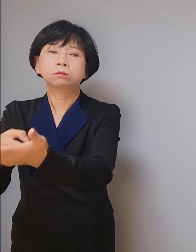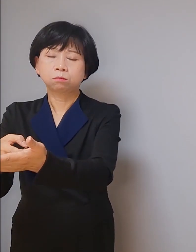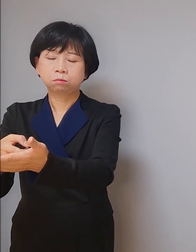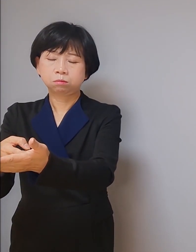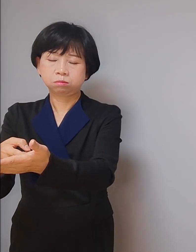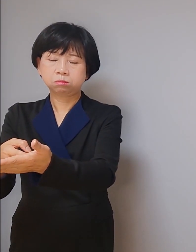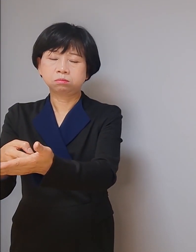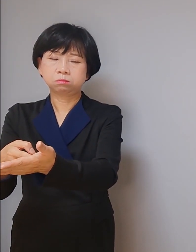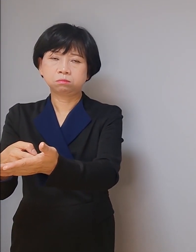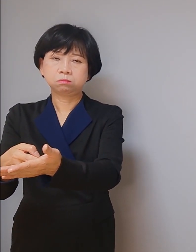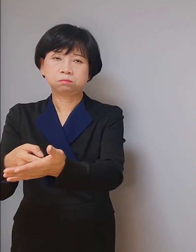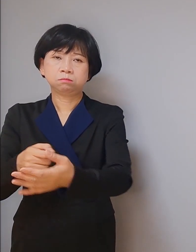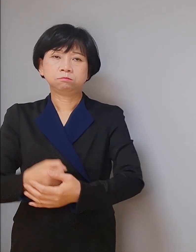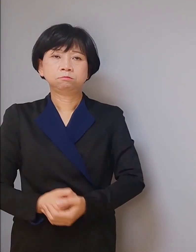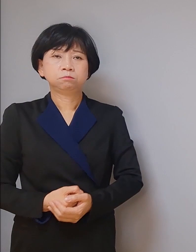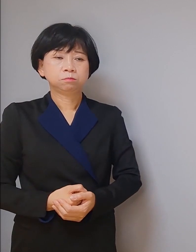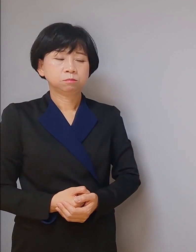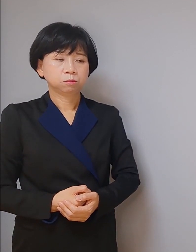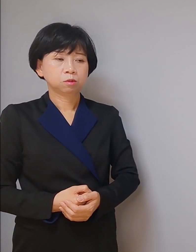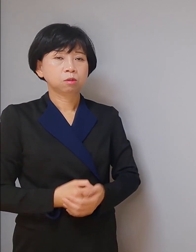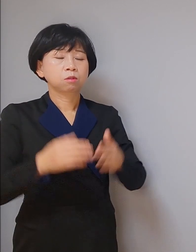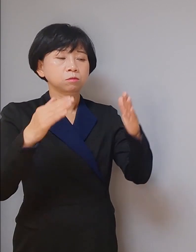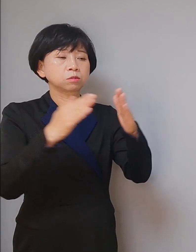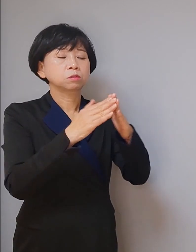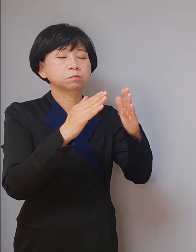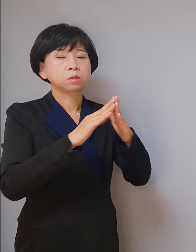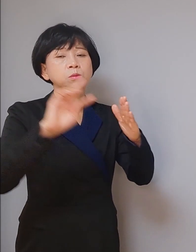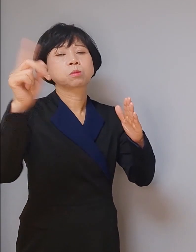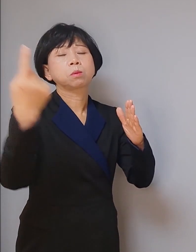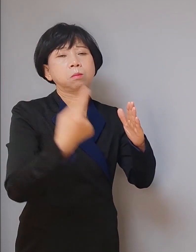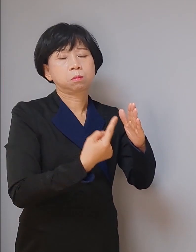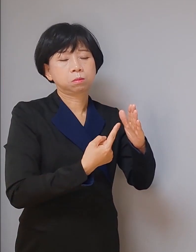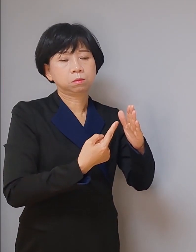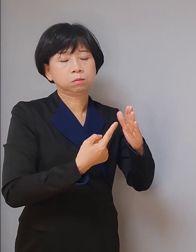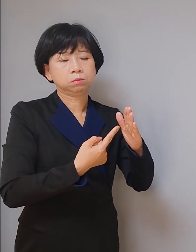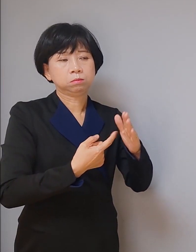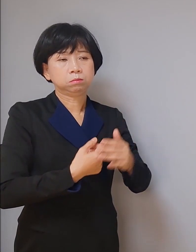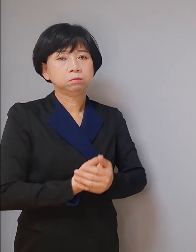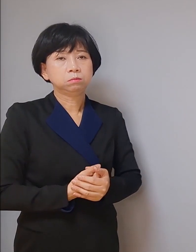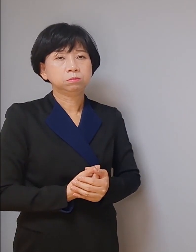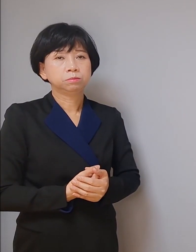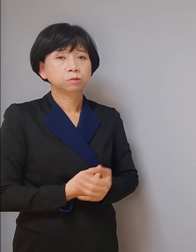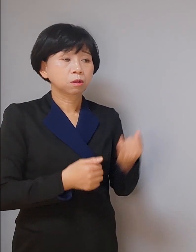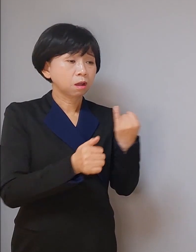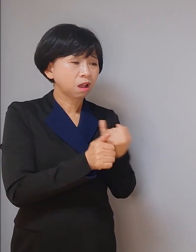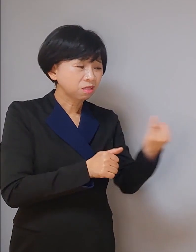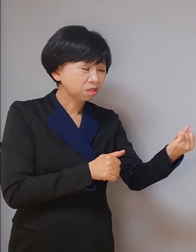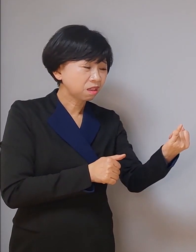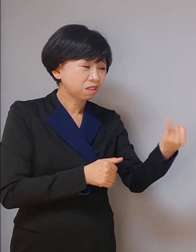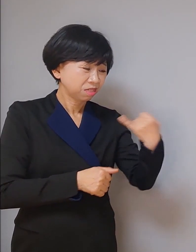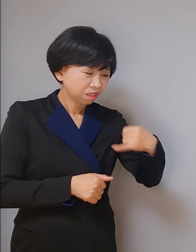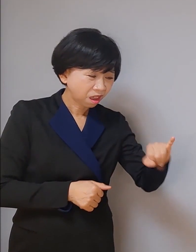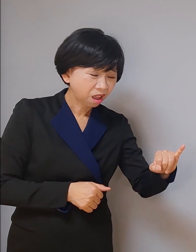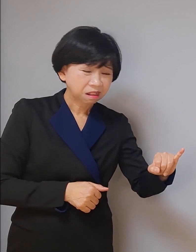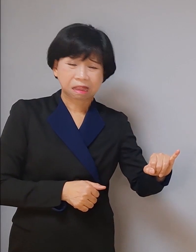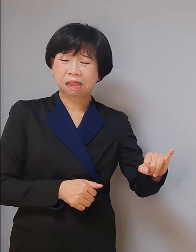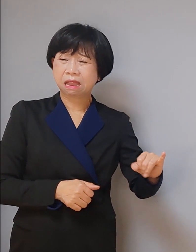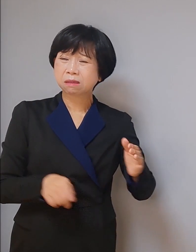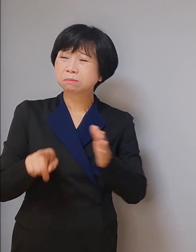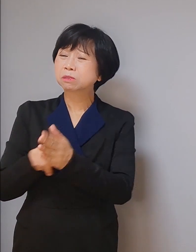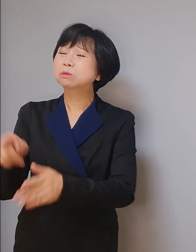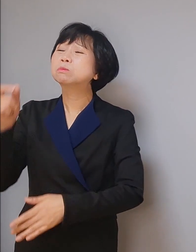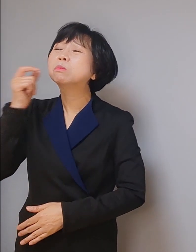박차고 뛰어나와 가정으로 돌아가는 거죠. 이 아내와 이 딸은 믿을 수가 없지만 그래도